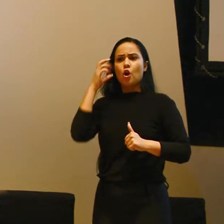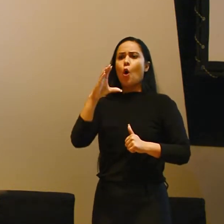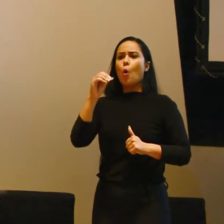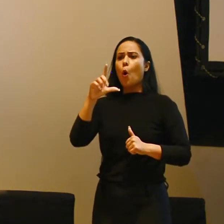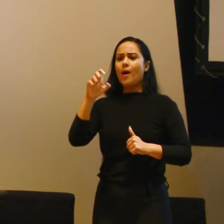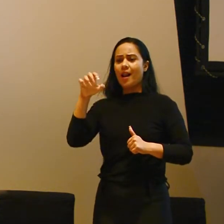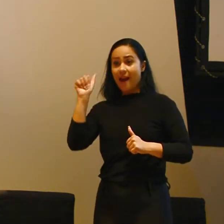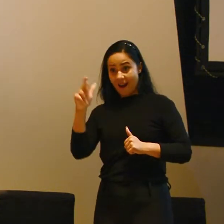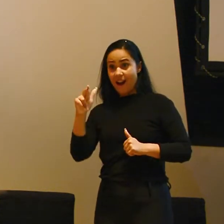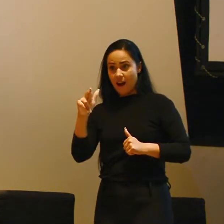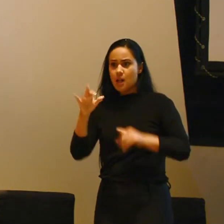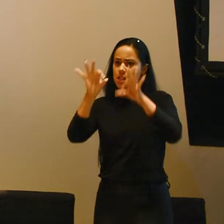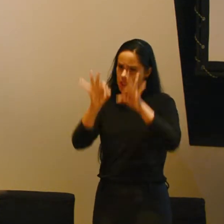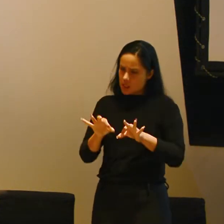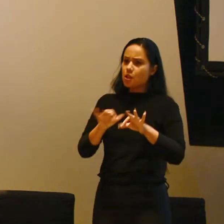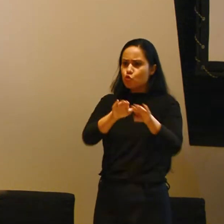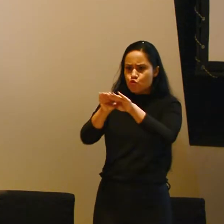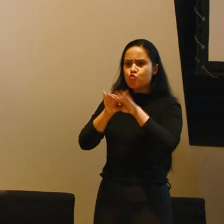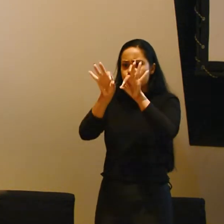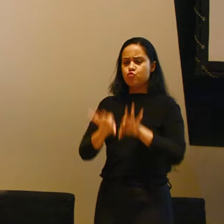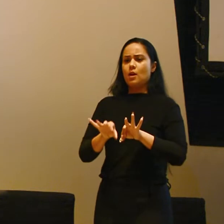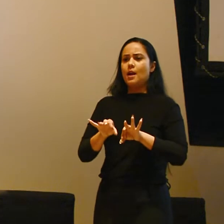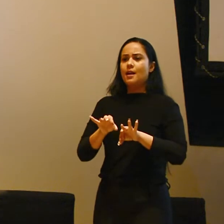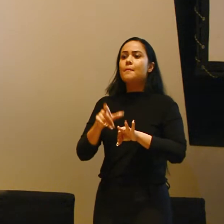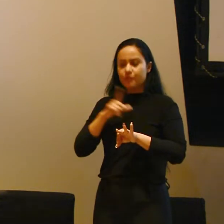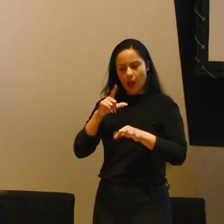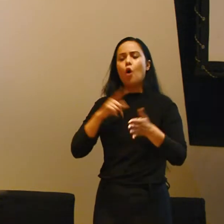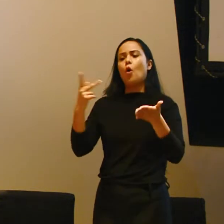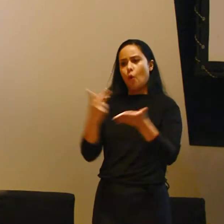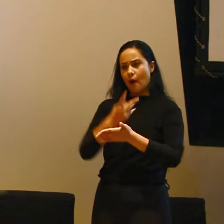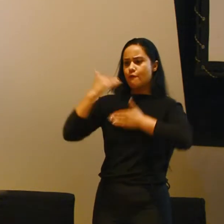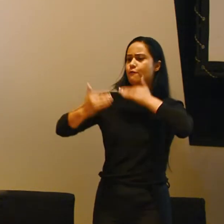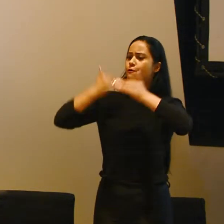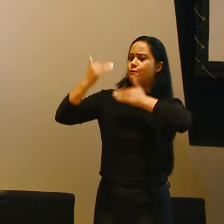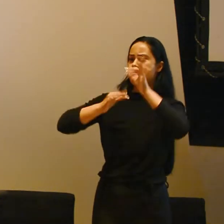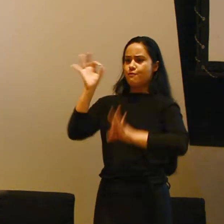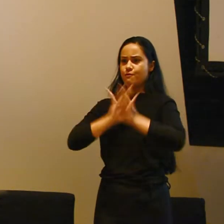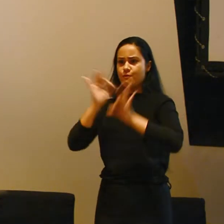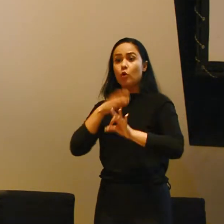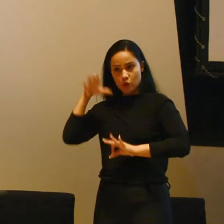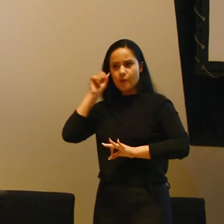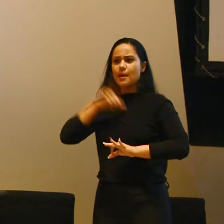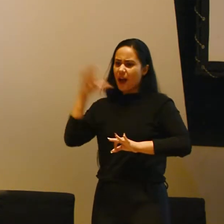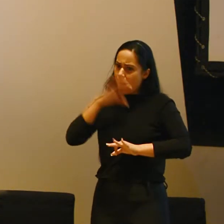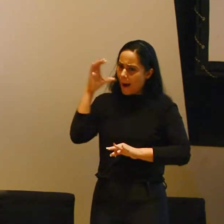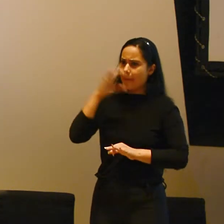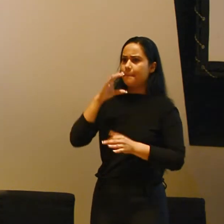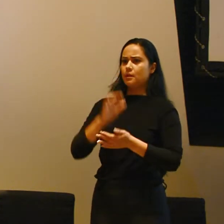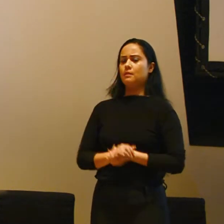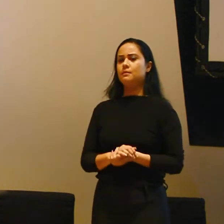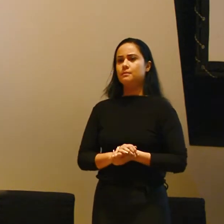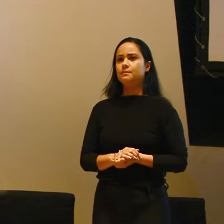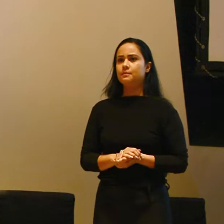Então, sejamos justos, muito tem acontecido, a evolução da reabilitação auditiva tem sido muito rápida.